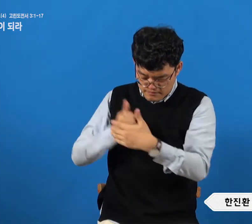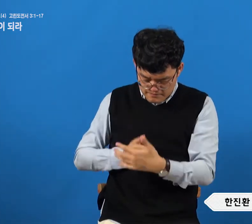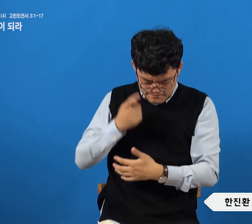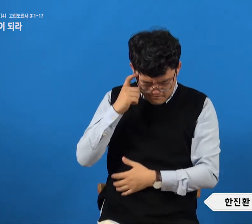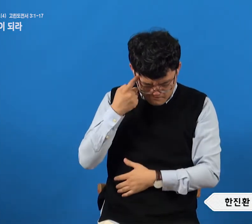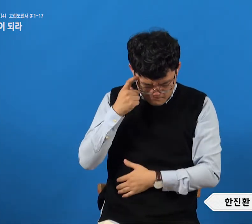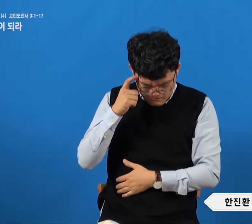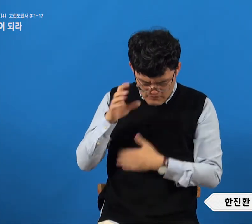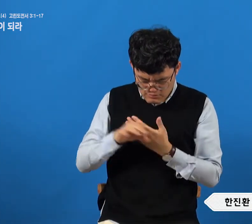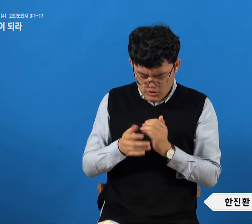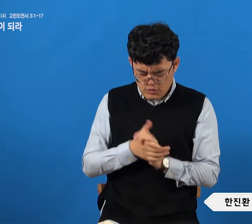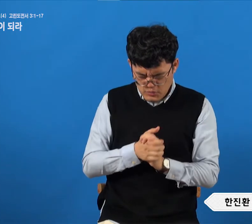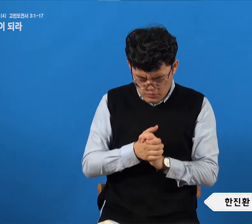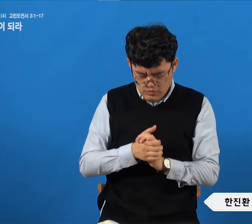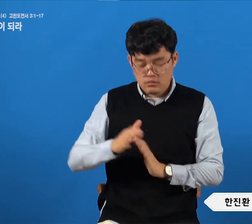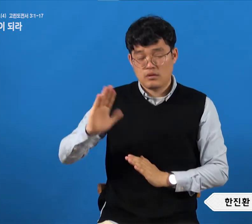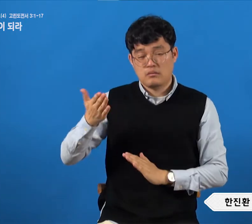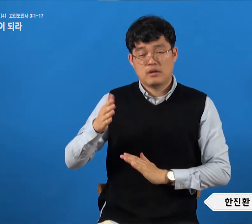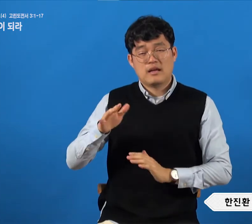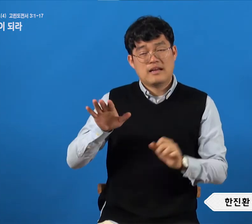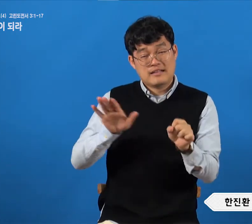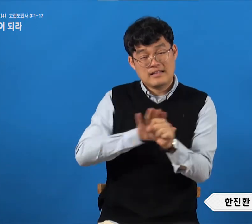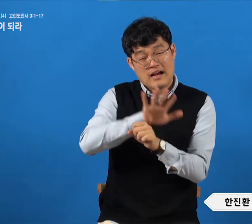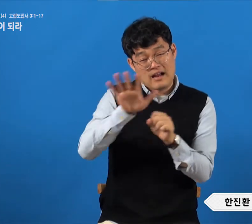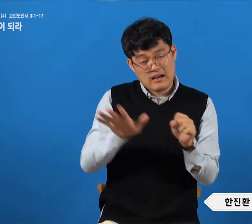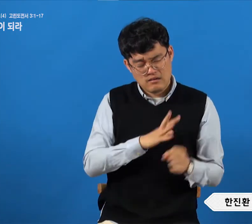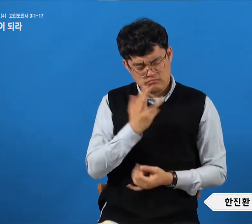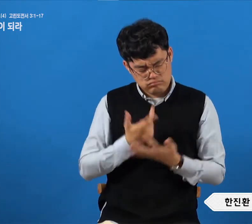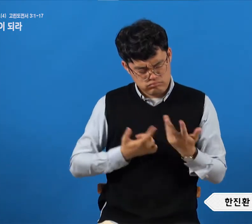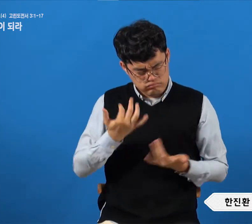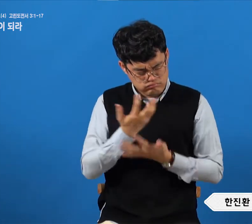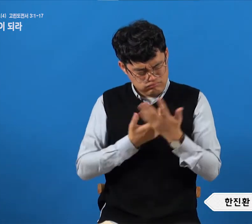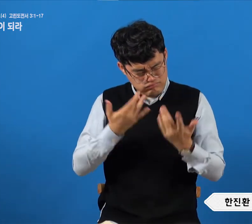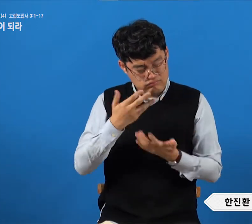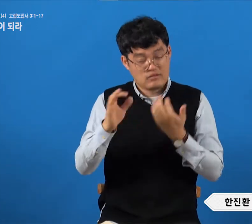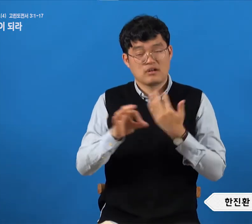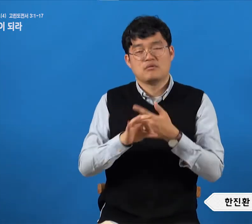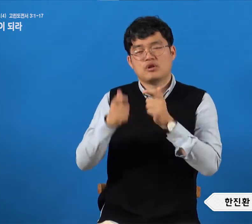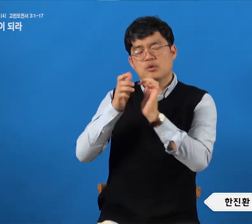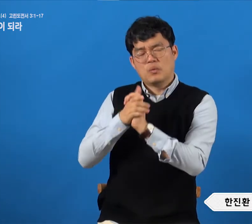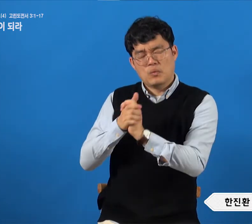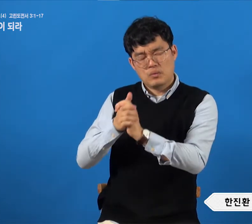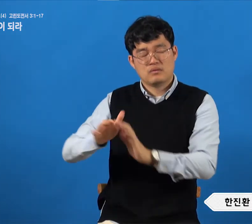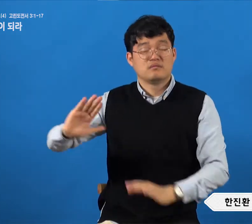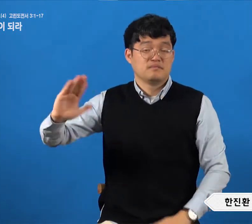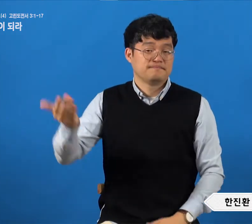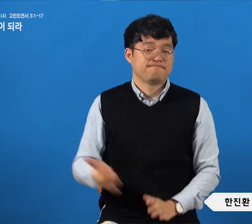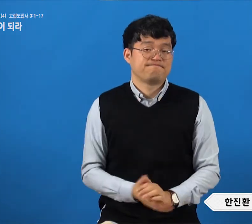됩니다. 사랑의 불이 그냥 용광로처럼 타오르면 그렇게 됩니다.